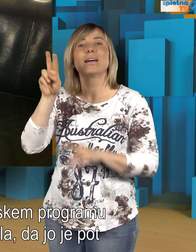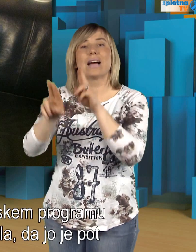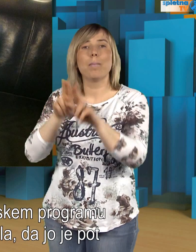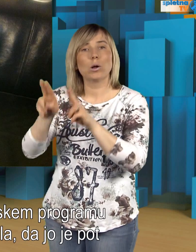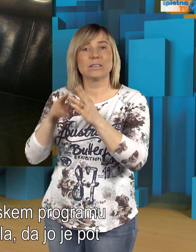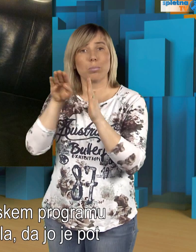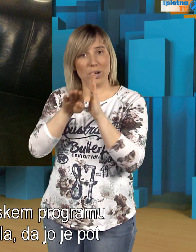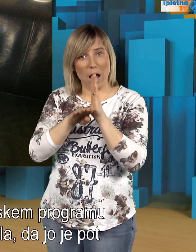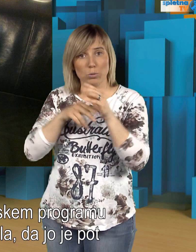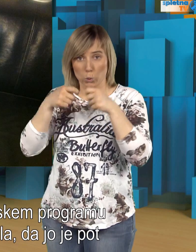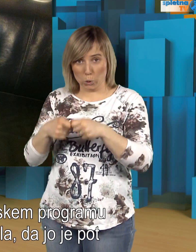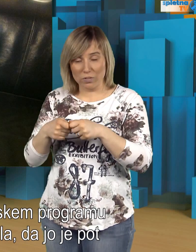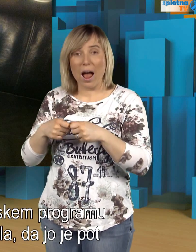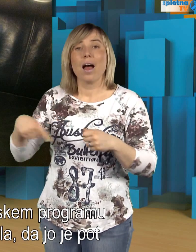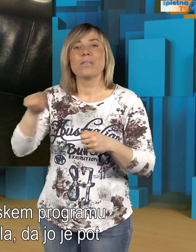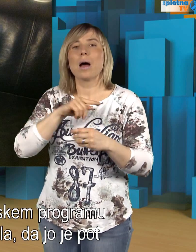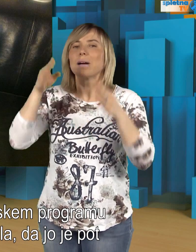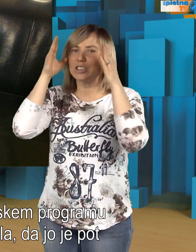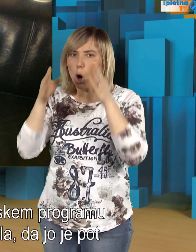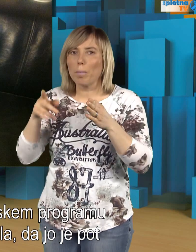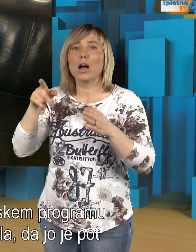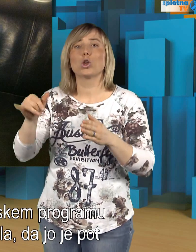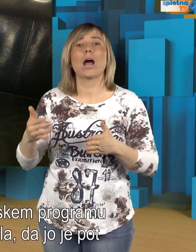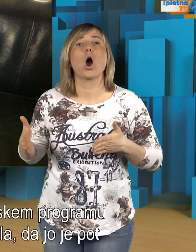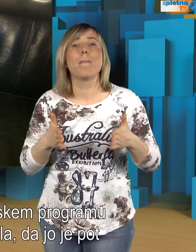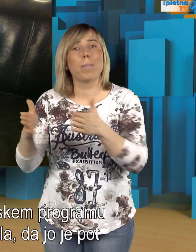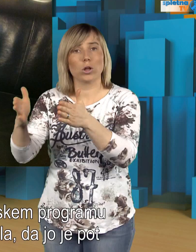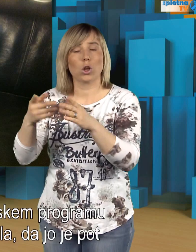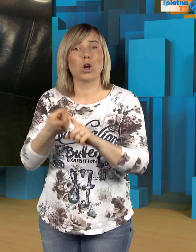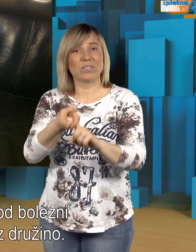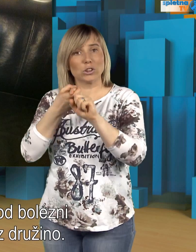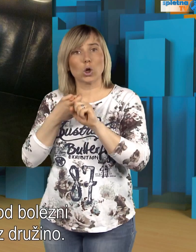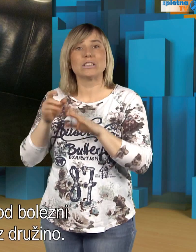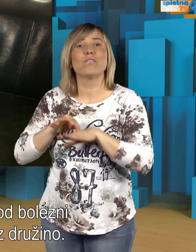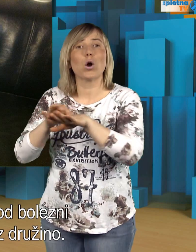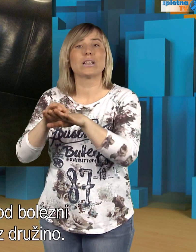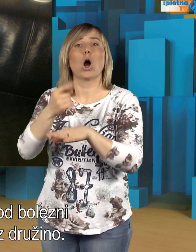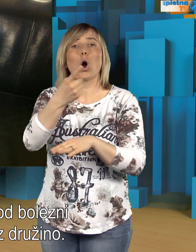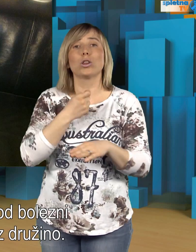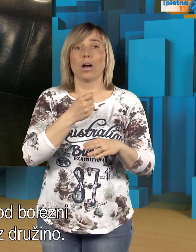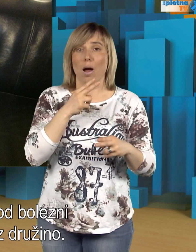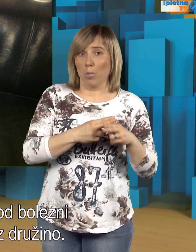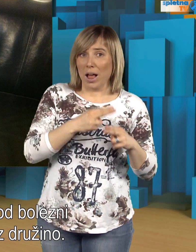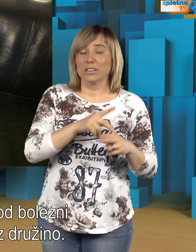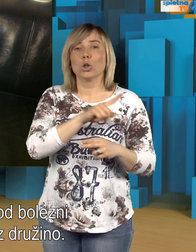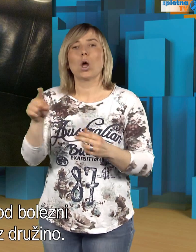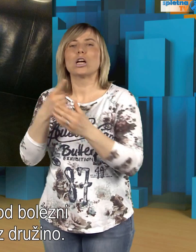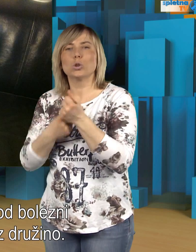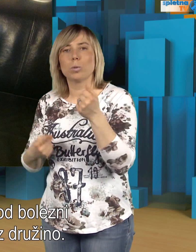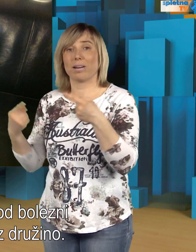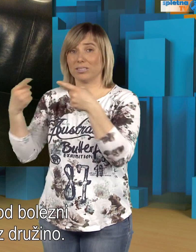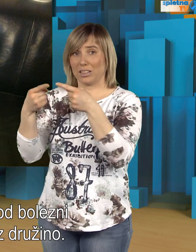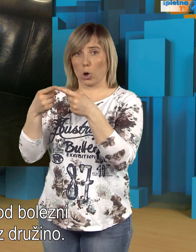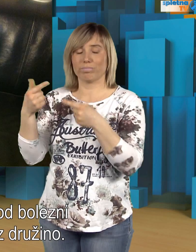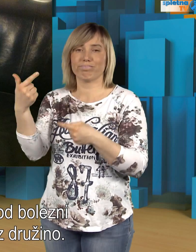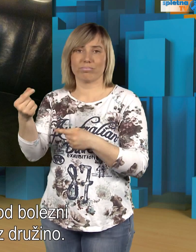Oseba, ki je v terapevtskem programu društva, nam je zaupala, da jo je pot odvisnosti vodila od bolezni do izgube stikov z